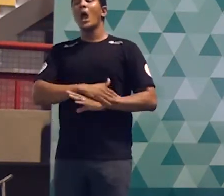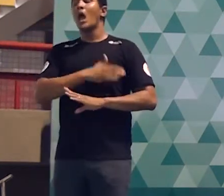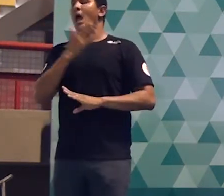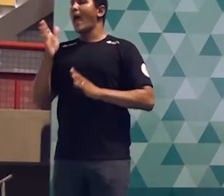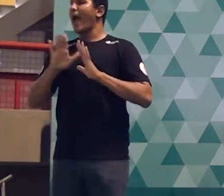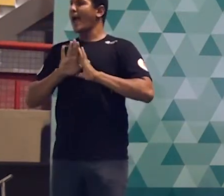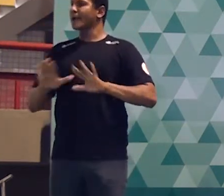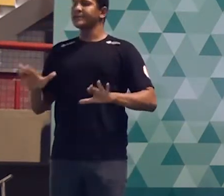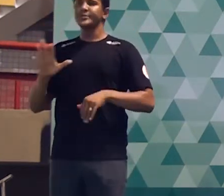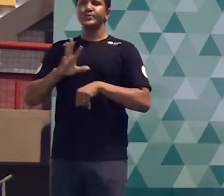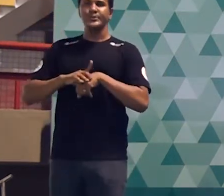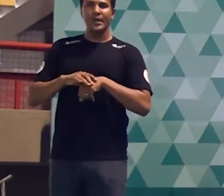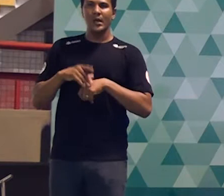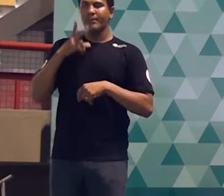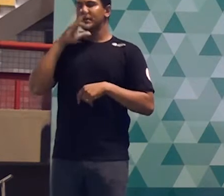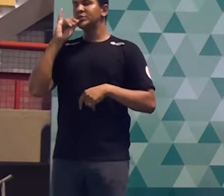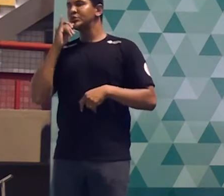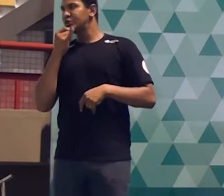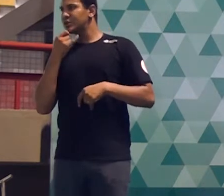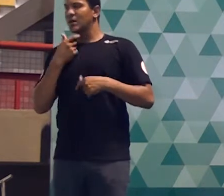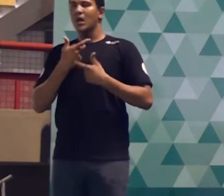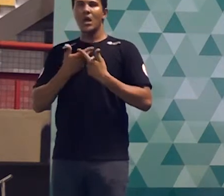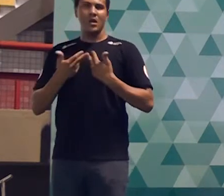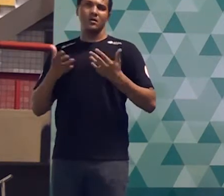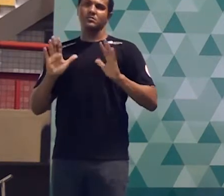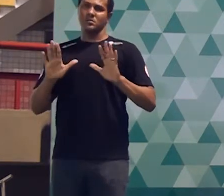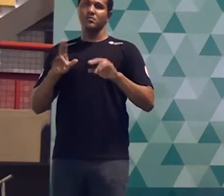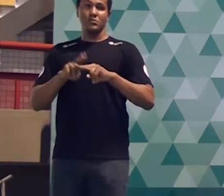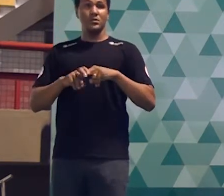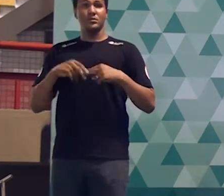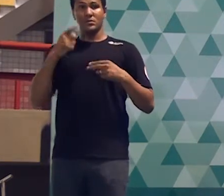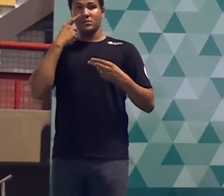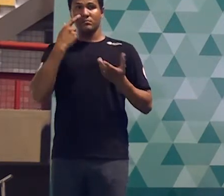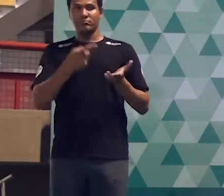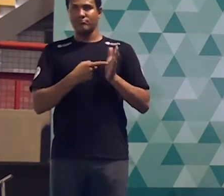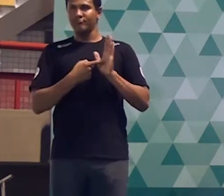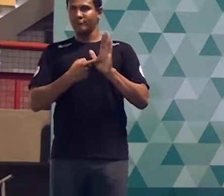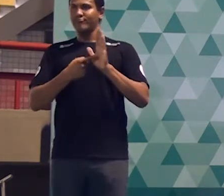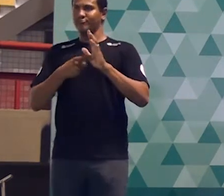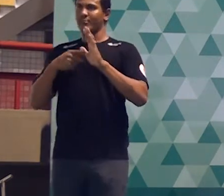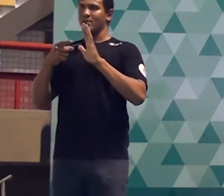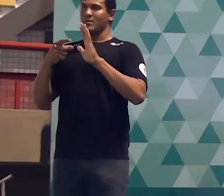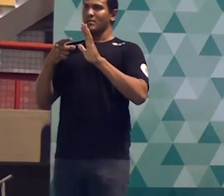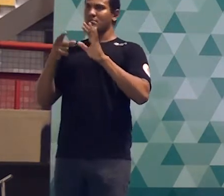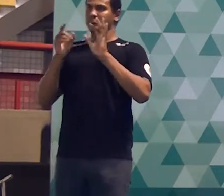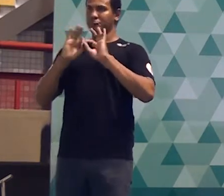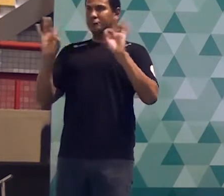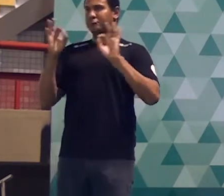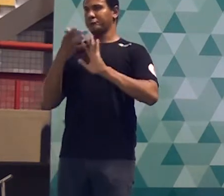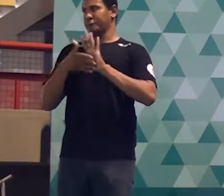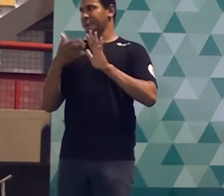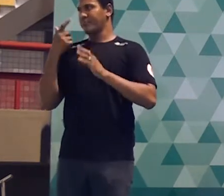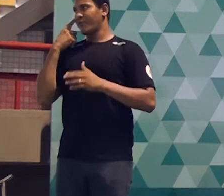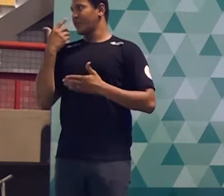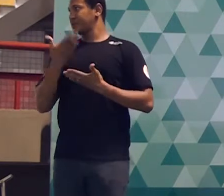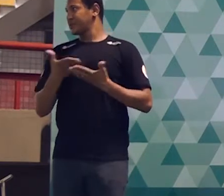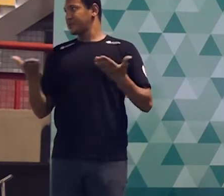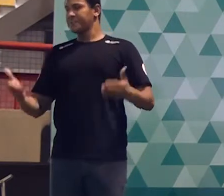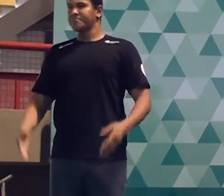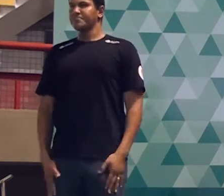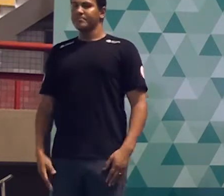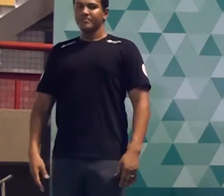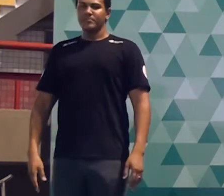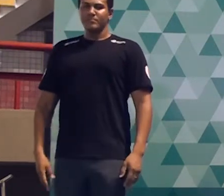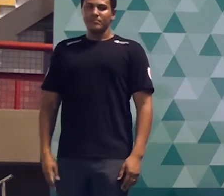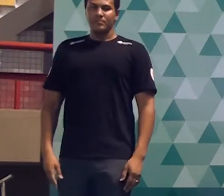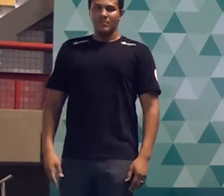vivem infelizes, né? Então fica aí essa mensagem para vocês. Por sinal, eu coloquei aí professor